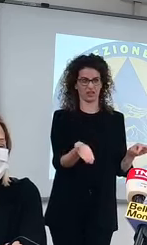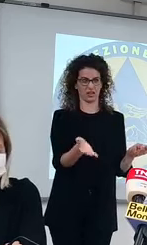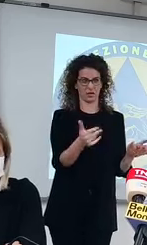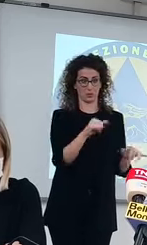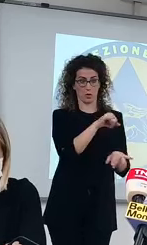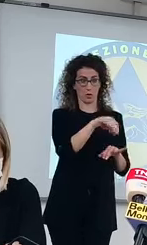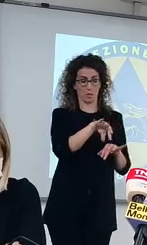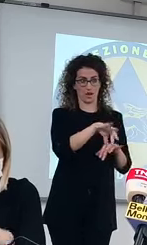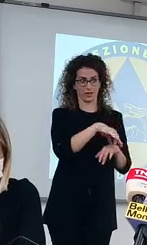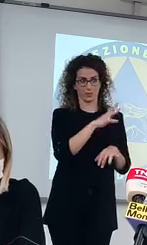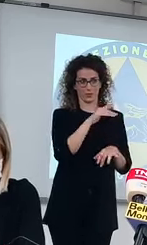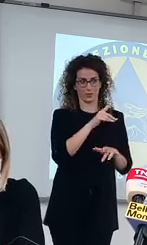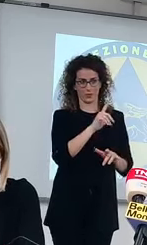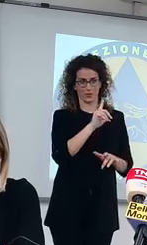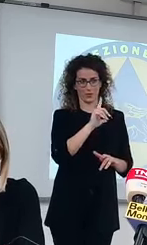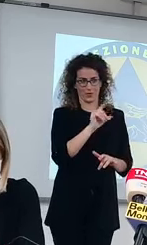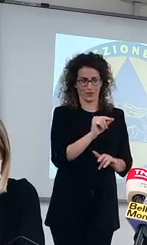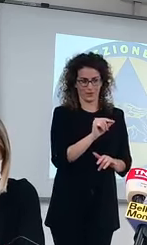matrimonio.